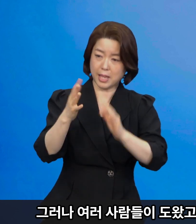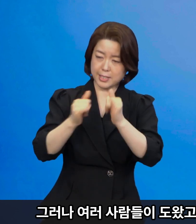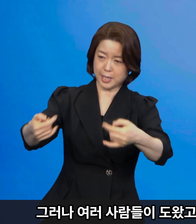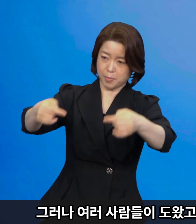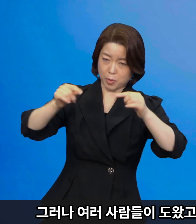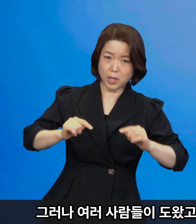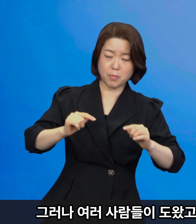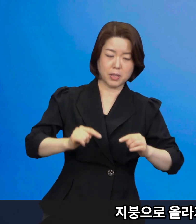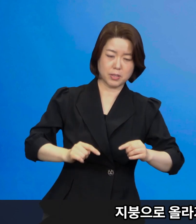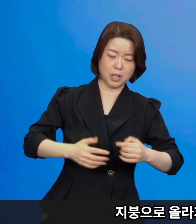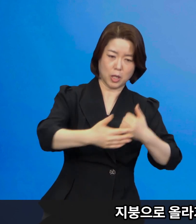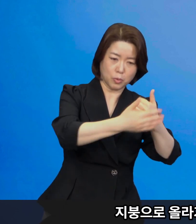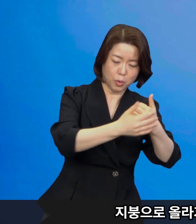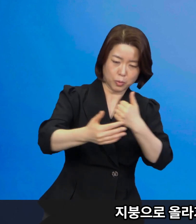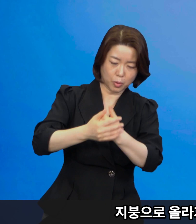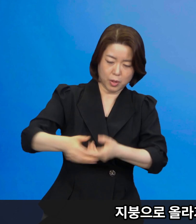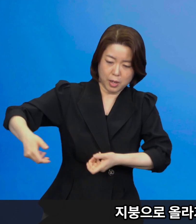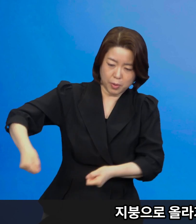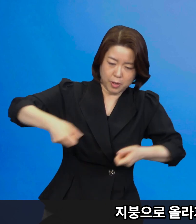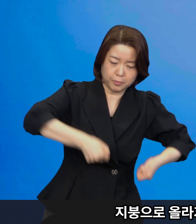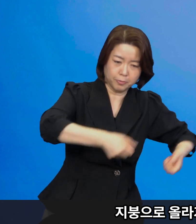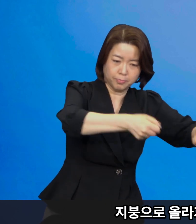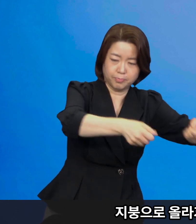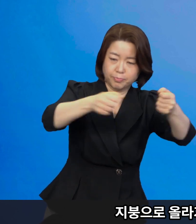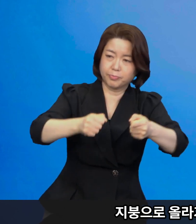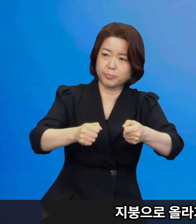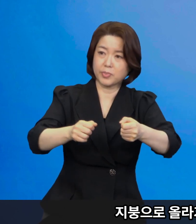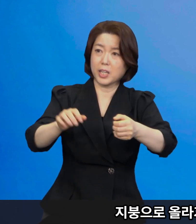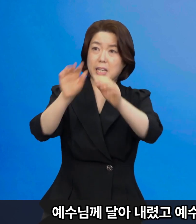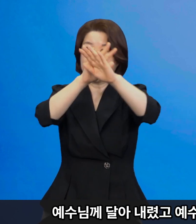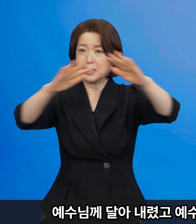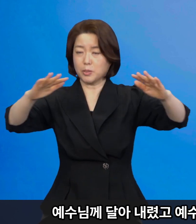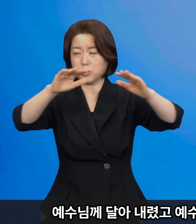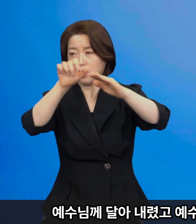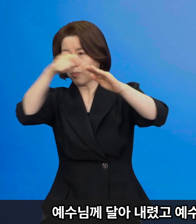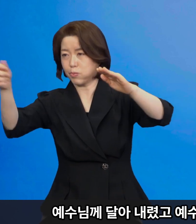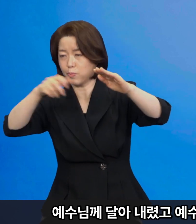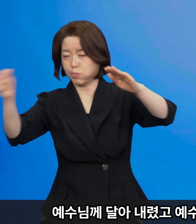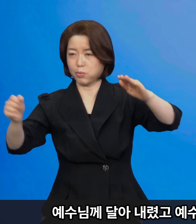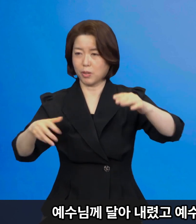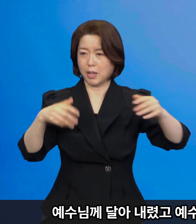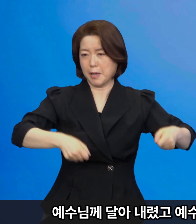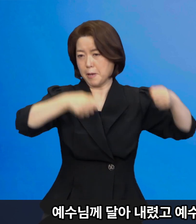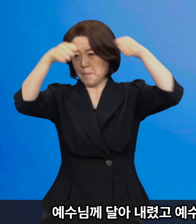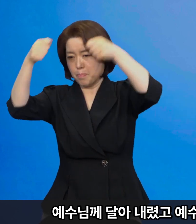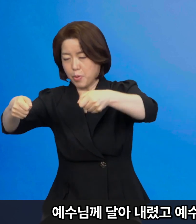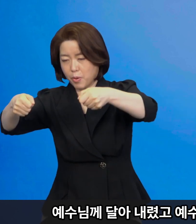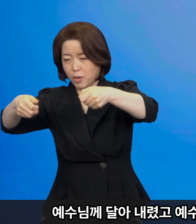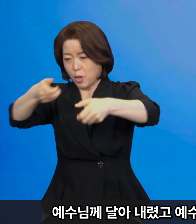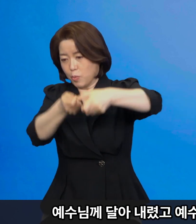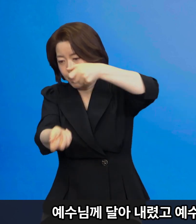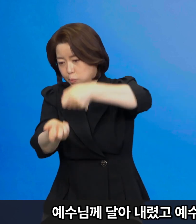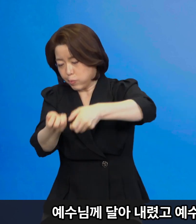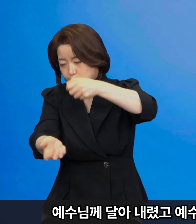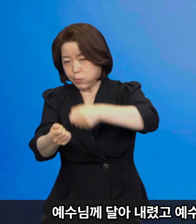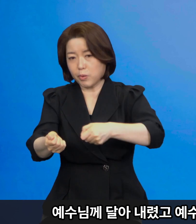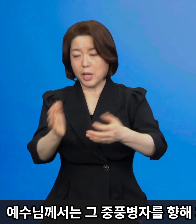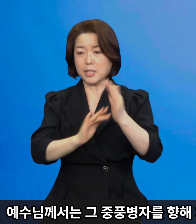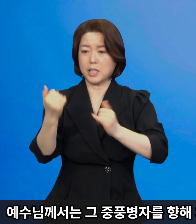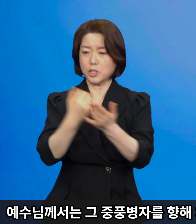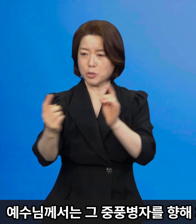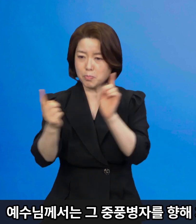나서서 들쳐매고 지붕으로 올라가 뚫기 시작했습니다. 예수님께 달아내렸고 예수님을 만날 수 있도록